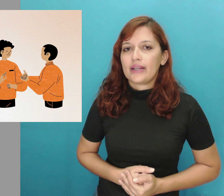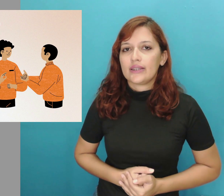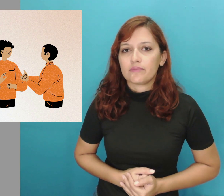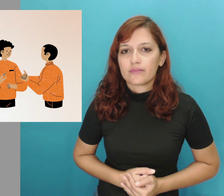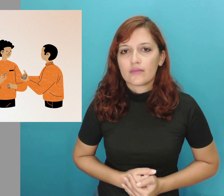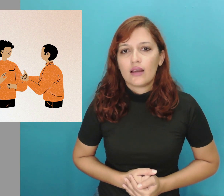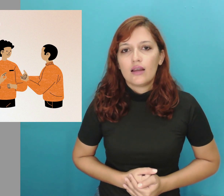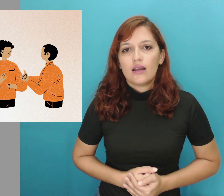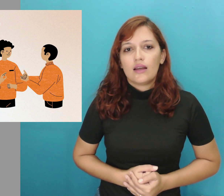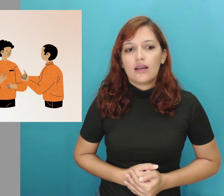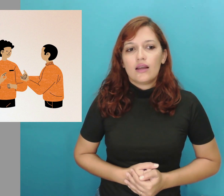aprender.